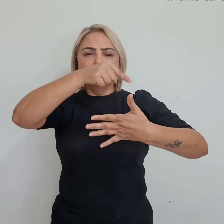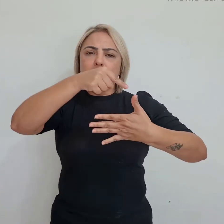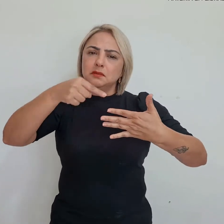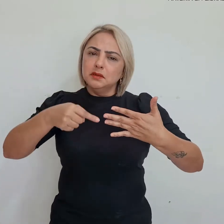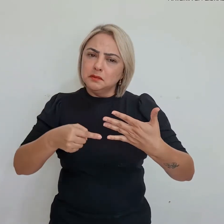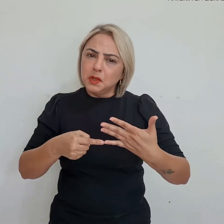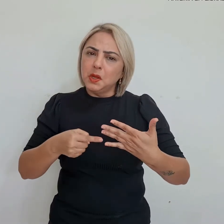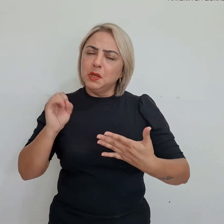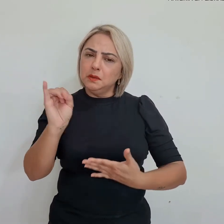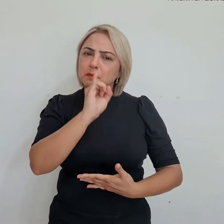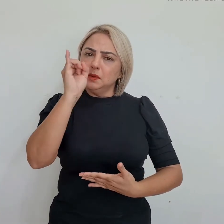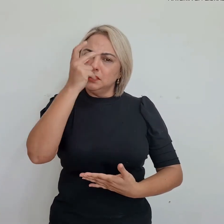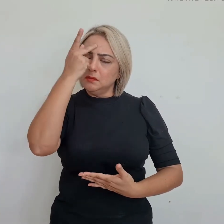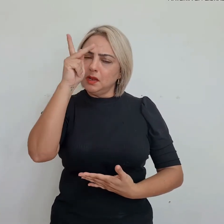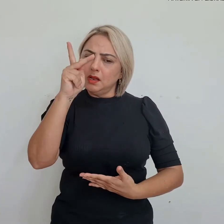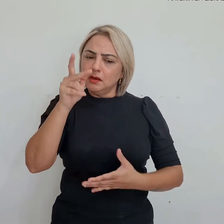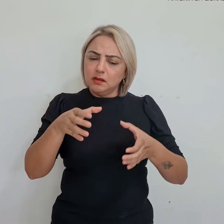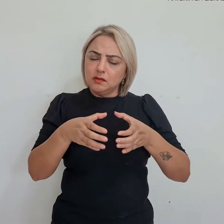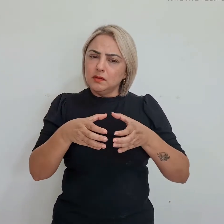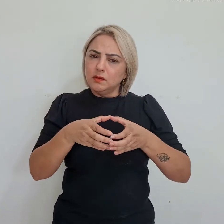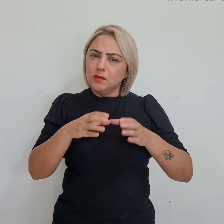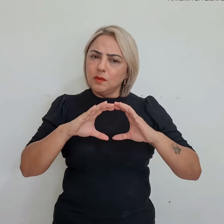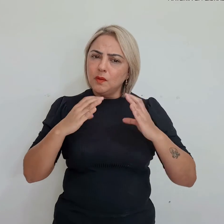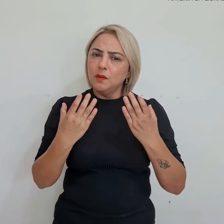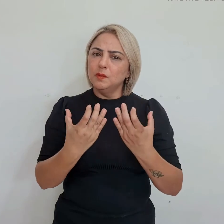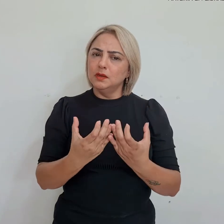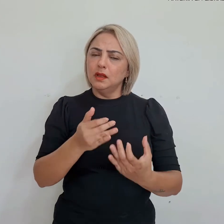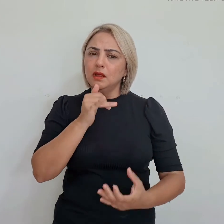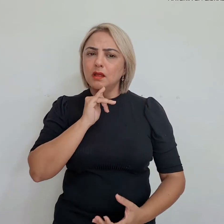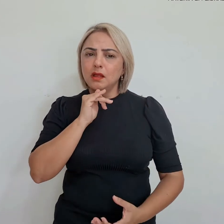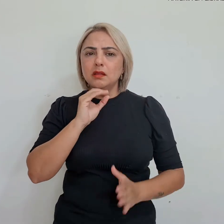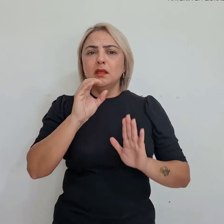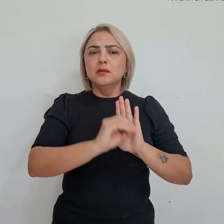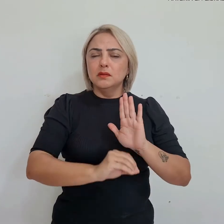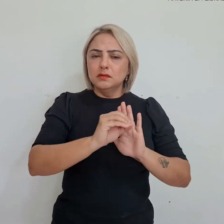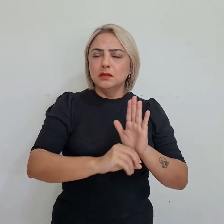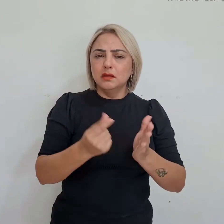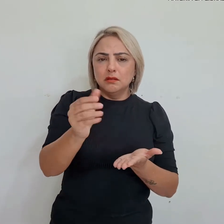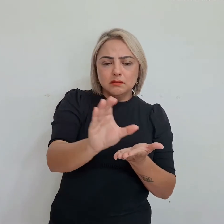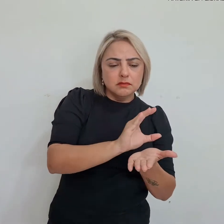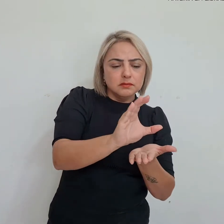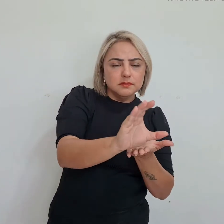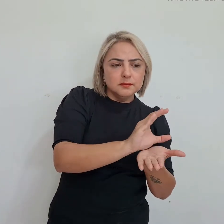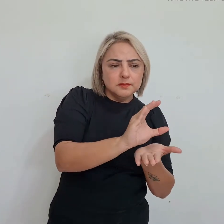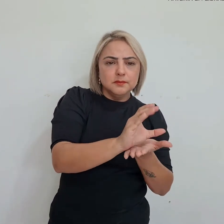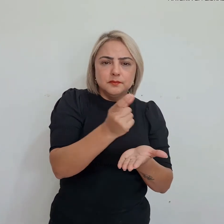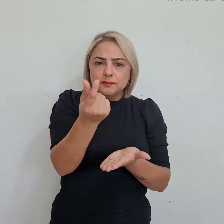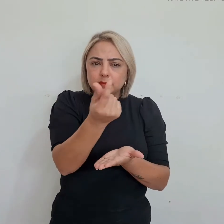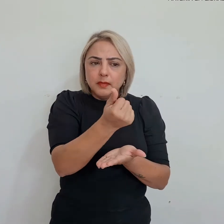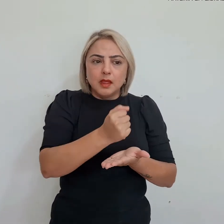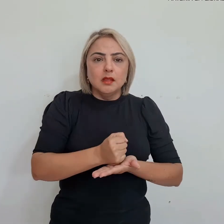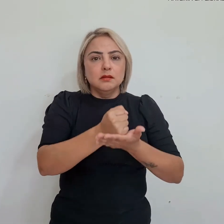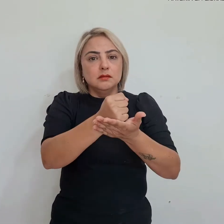questões sensíveis para nossas comunidades, a exemplo do orçamento, dos recursos para a